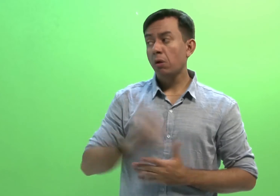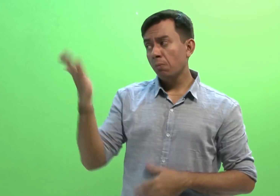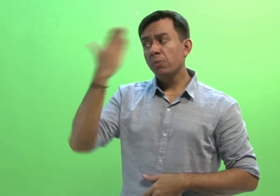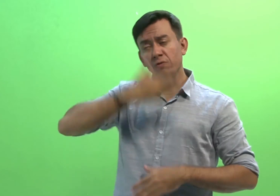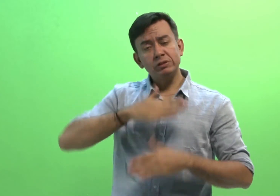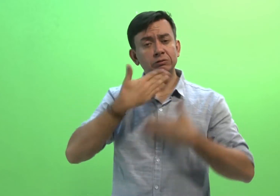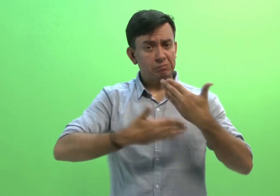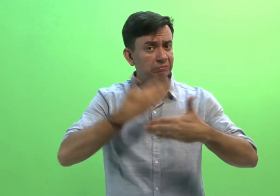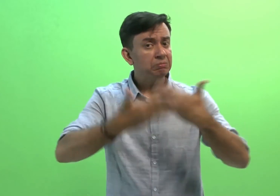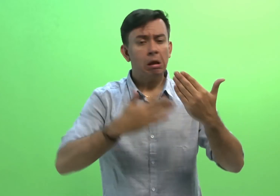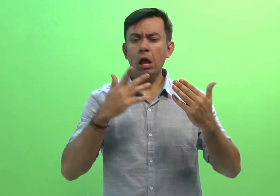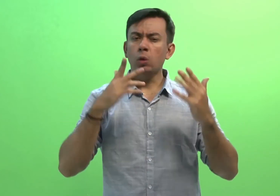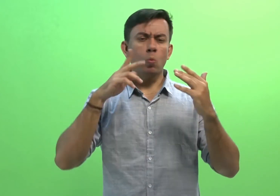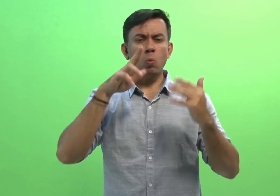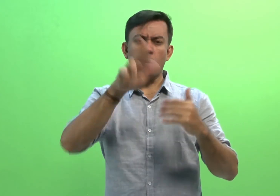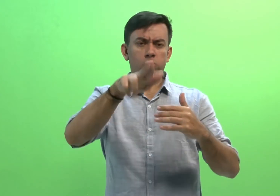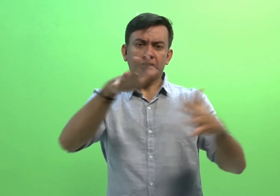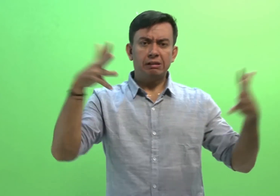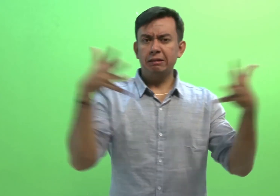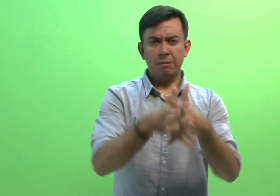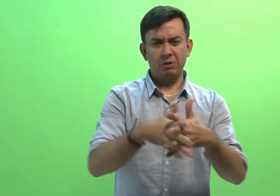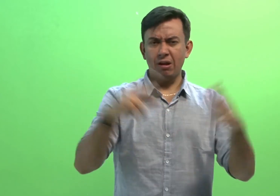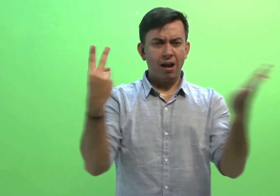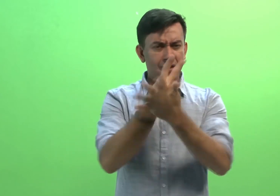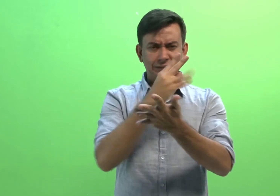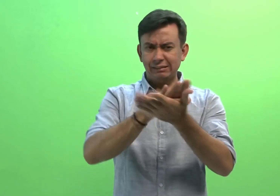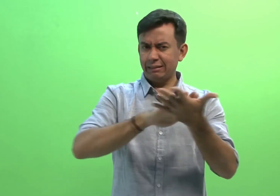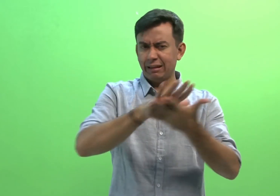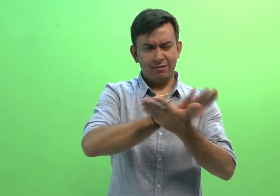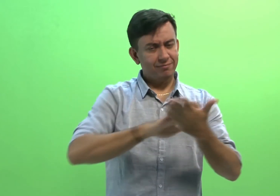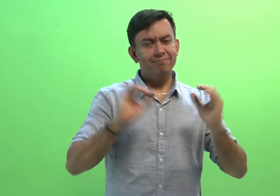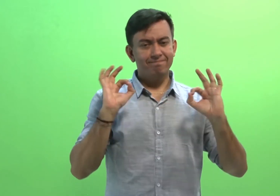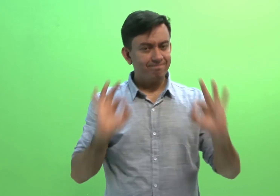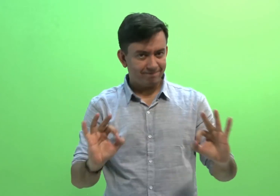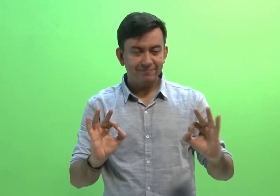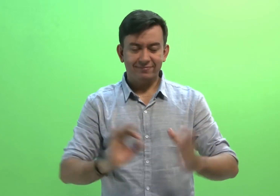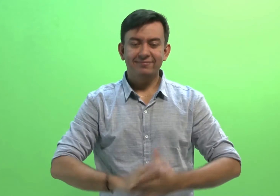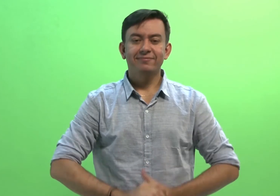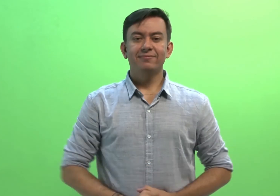dependência. E não é uma língua desorganizada, em nada.